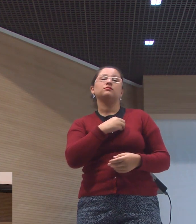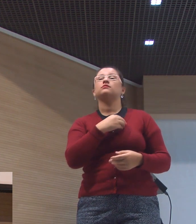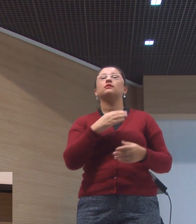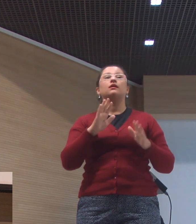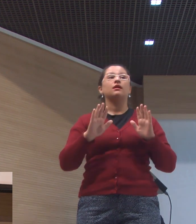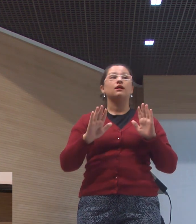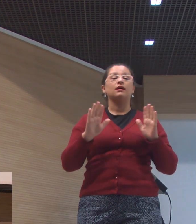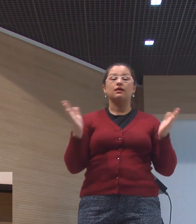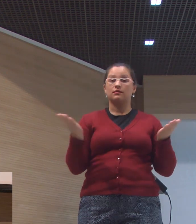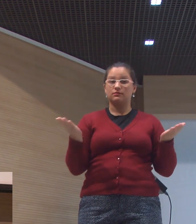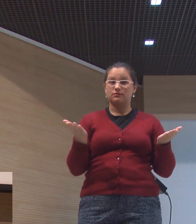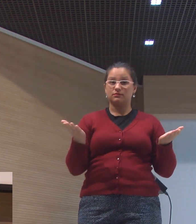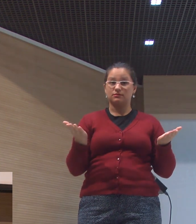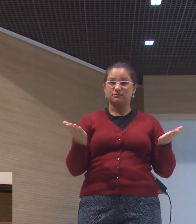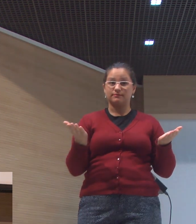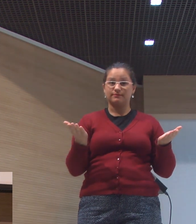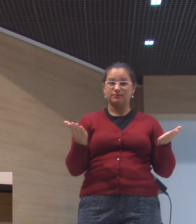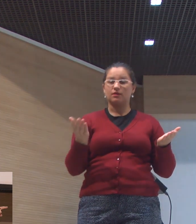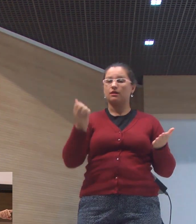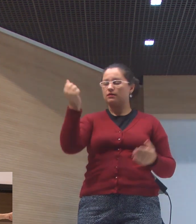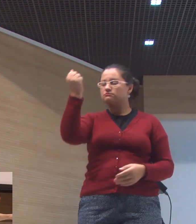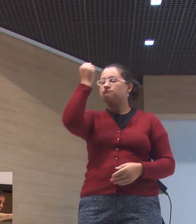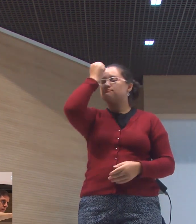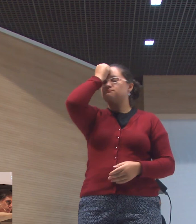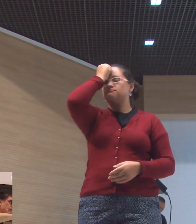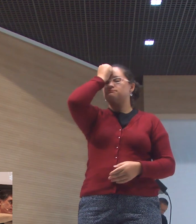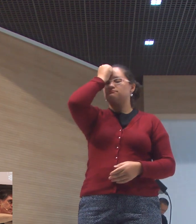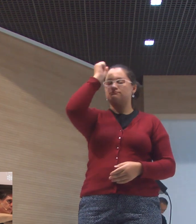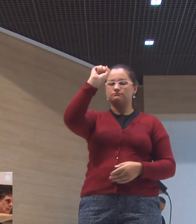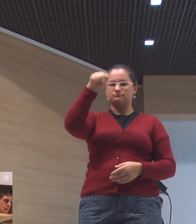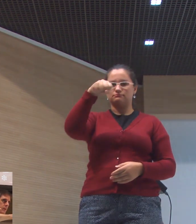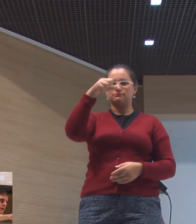Não. É para que você se arrependa.